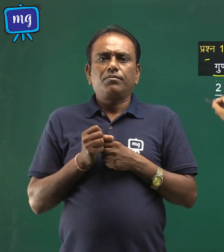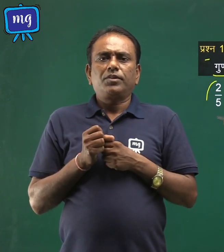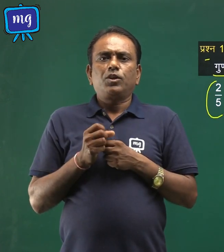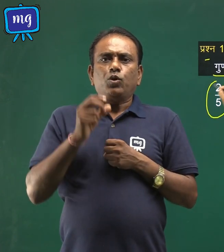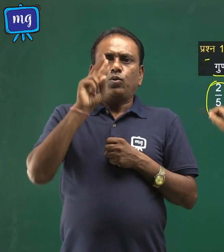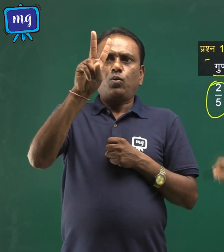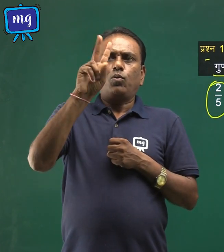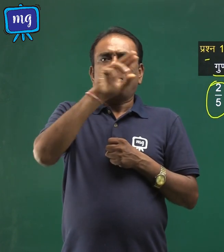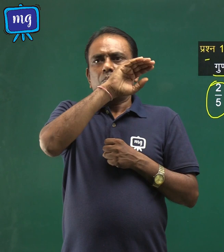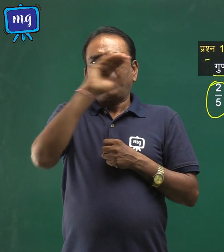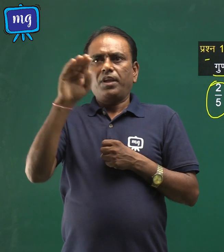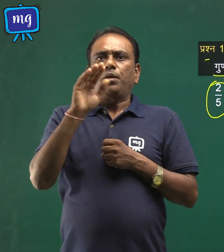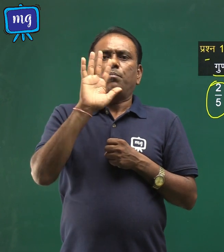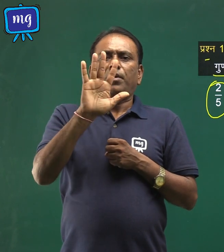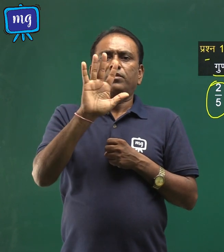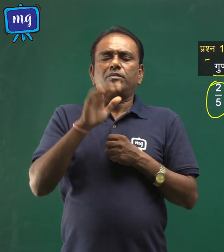दो बटे पांच